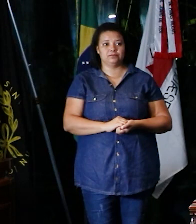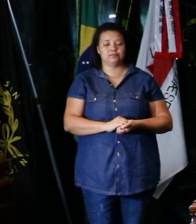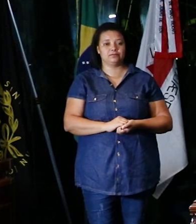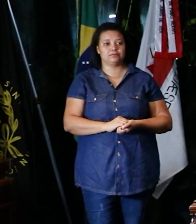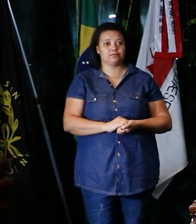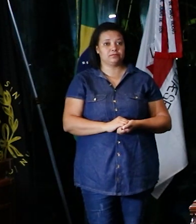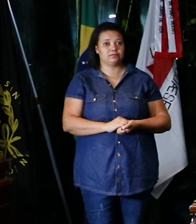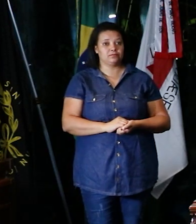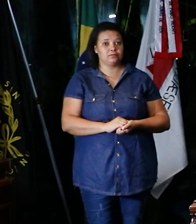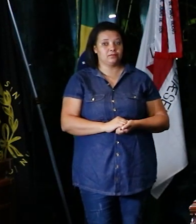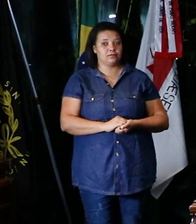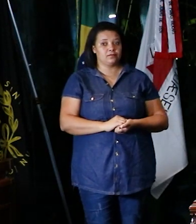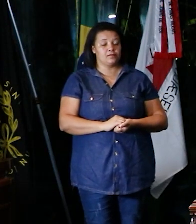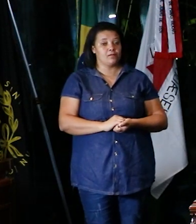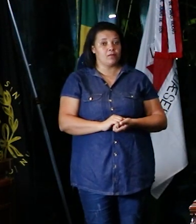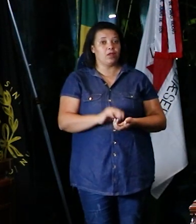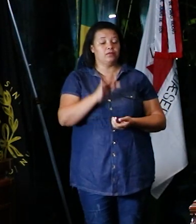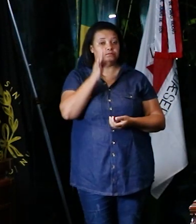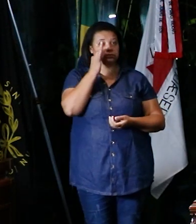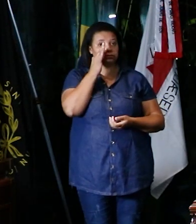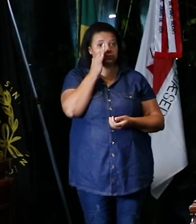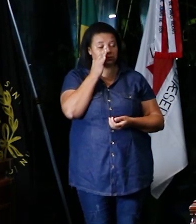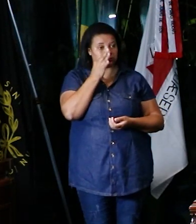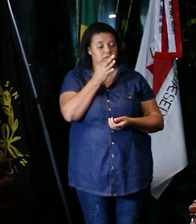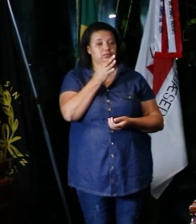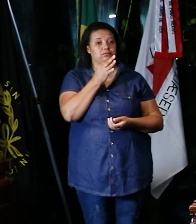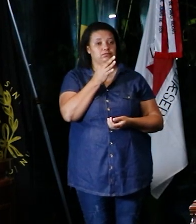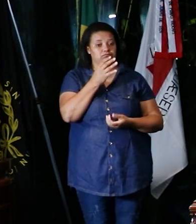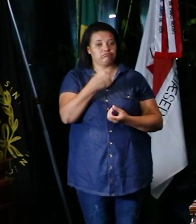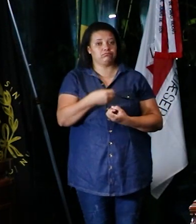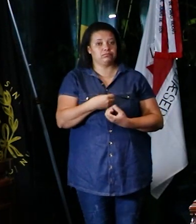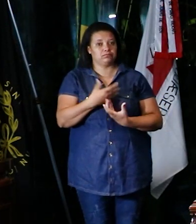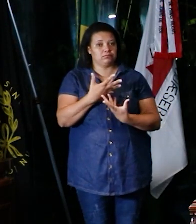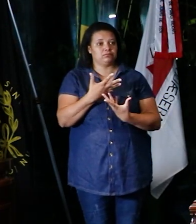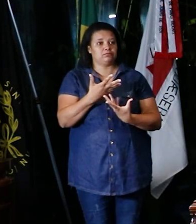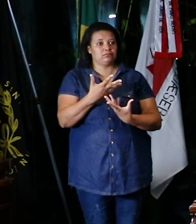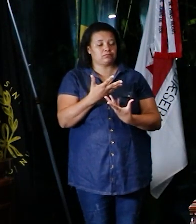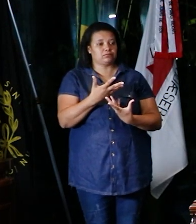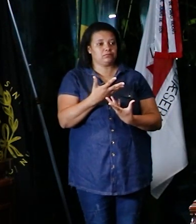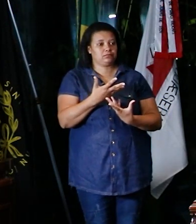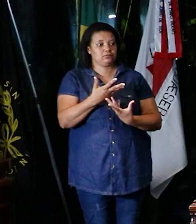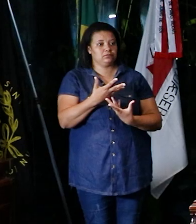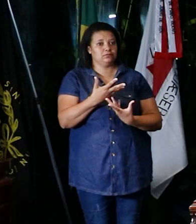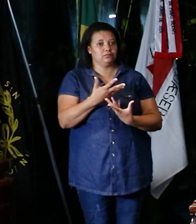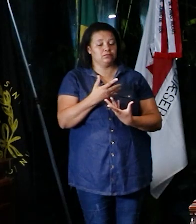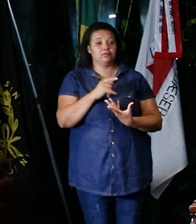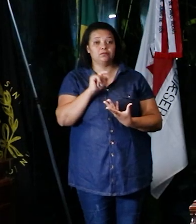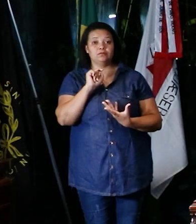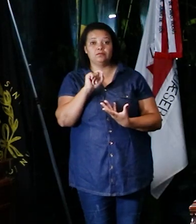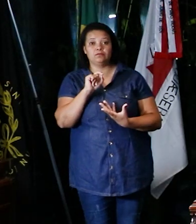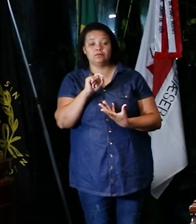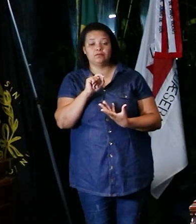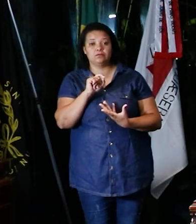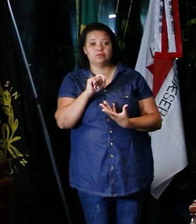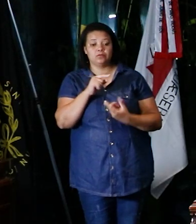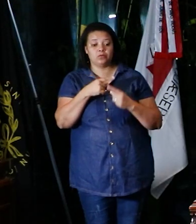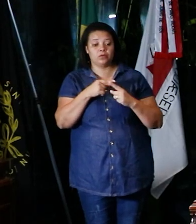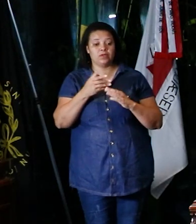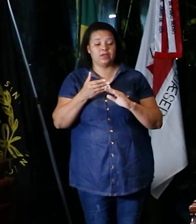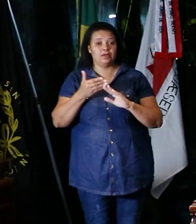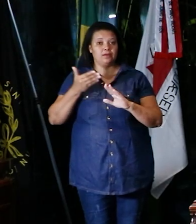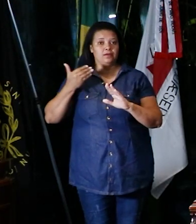por todos os motivos. É um poema impressionista, que o impressionismo ficou lá atrás,